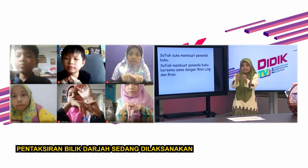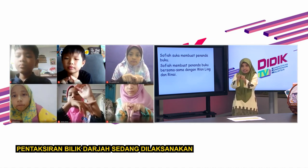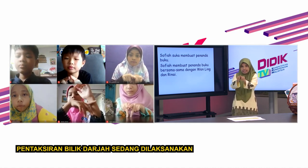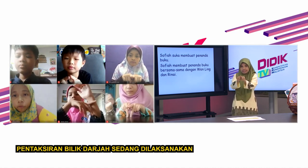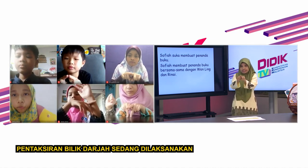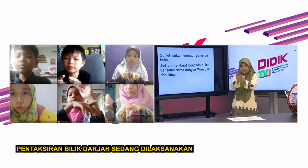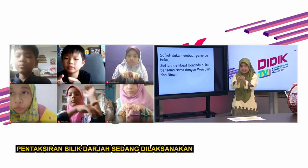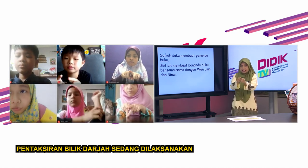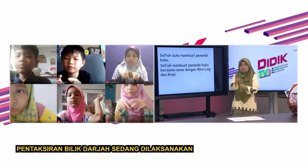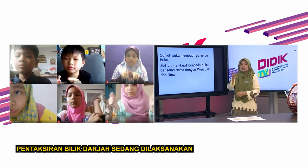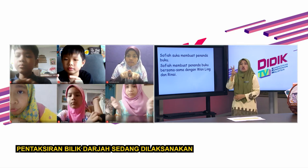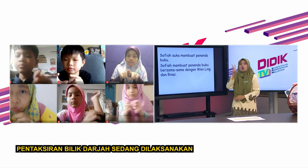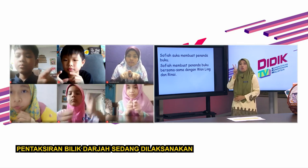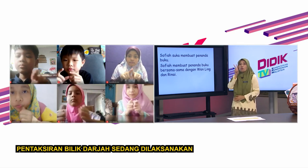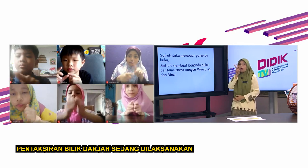dengan